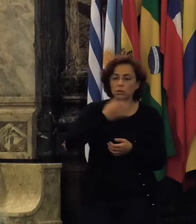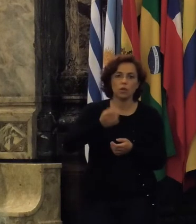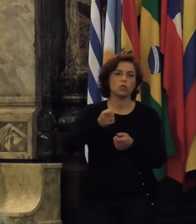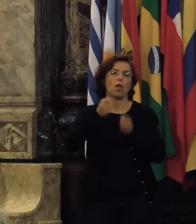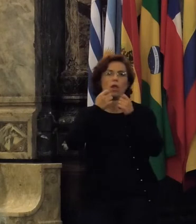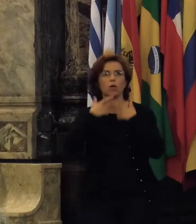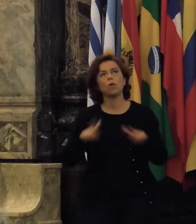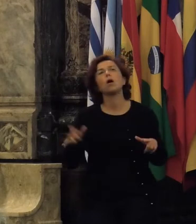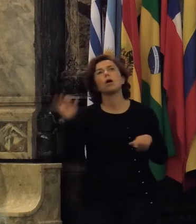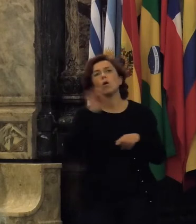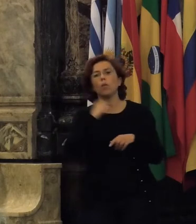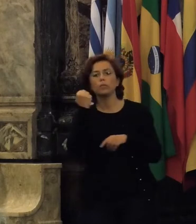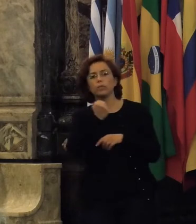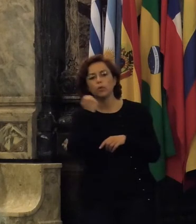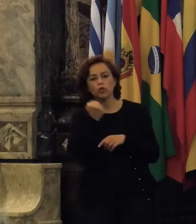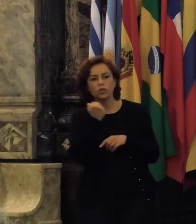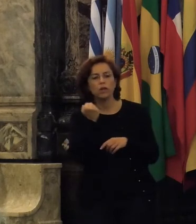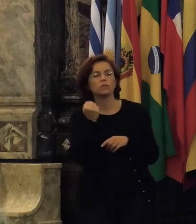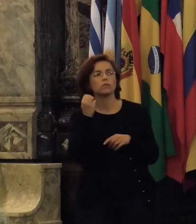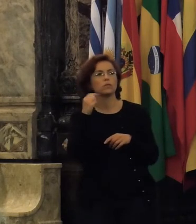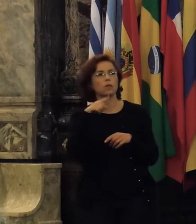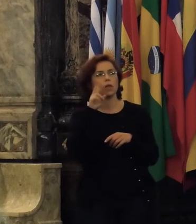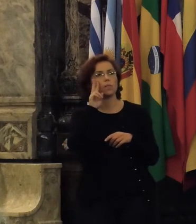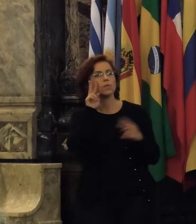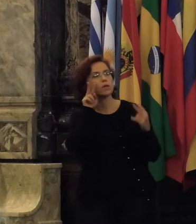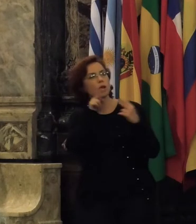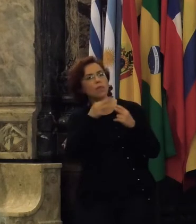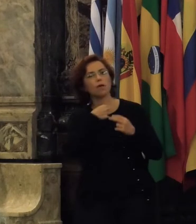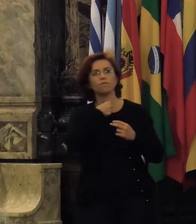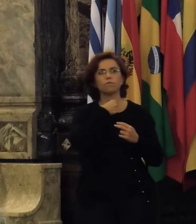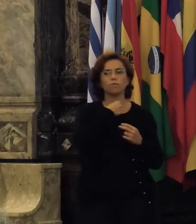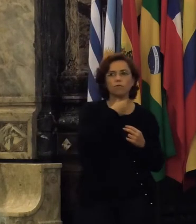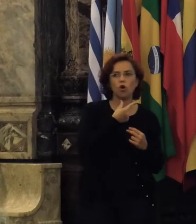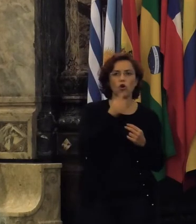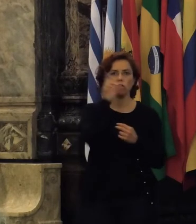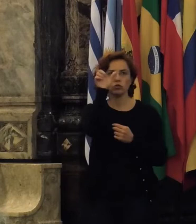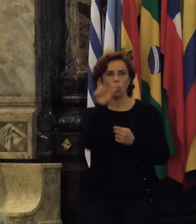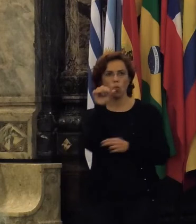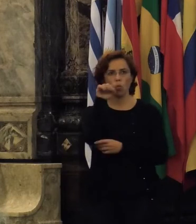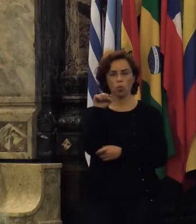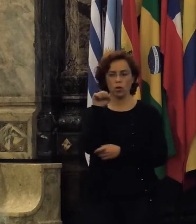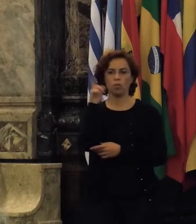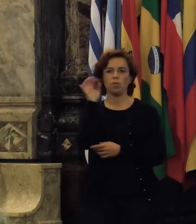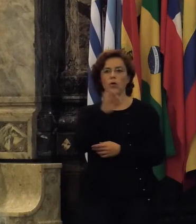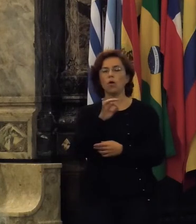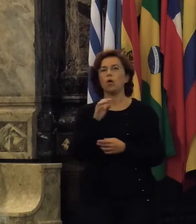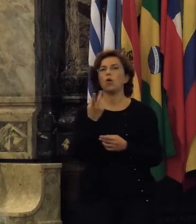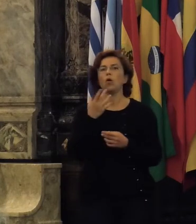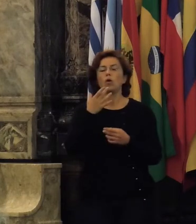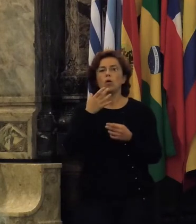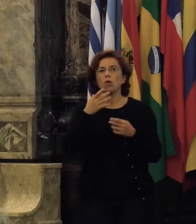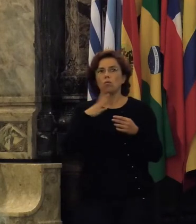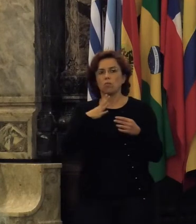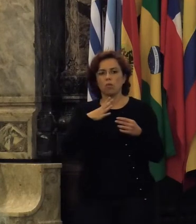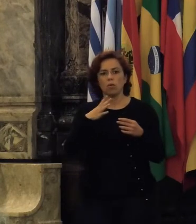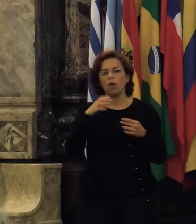lenguaje? ¿No hablamos de lo importante de estar inmerso? La mirada, la voz, el sostén del cuerpo, la erogeneización,